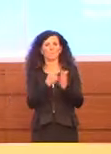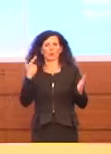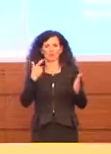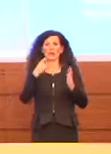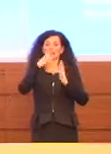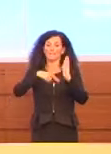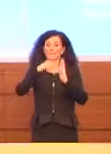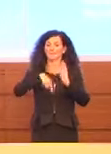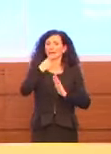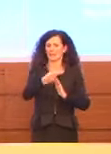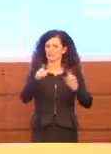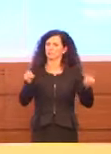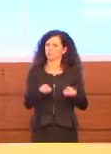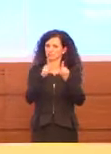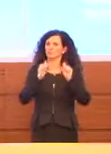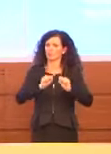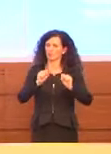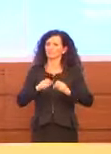mesi